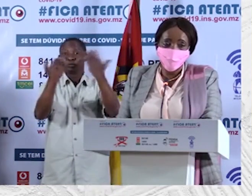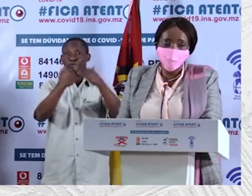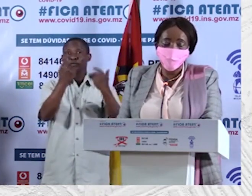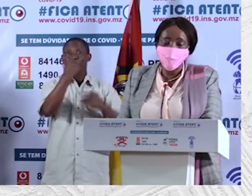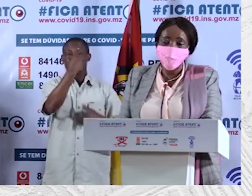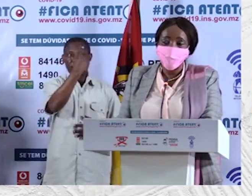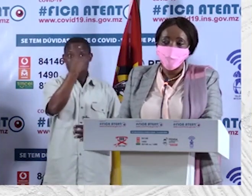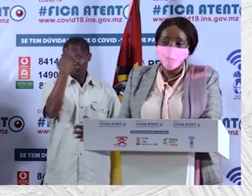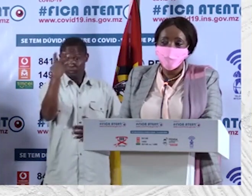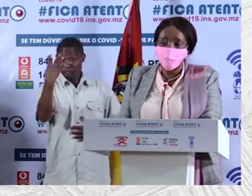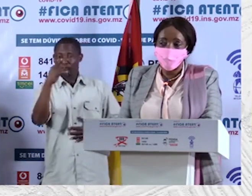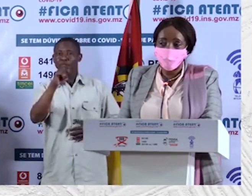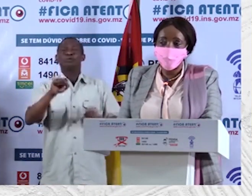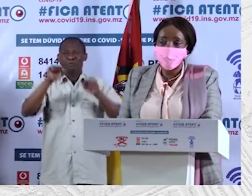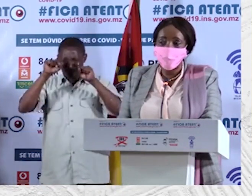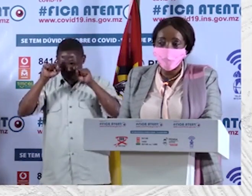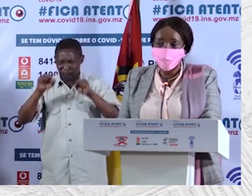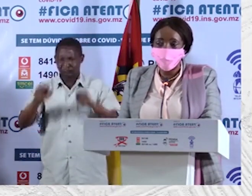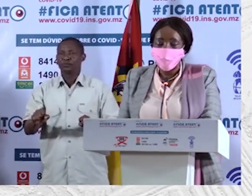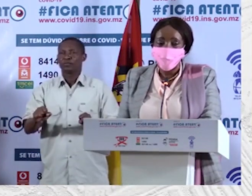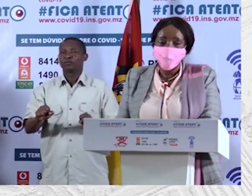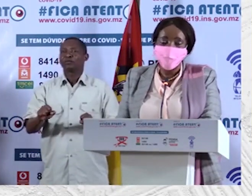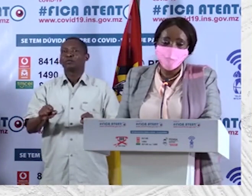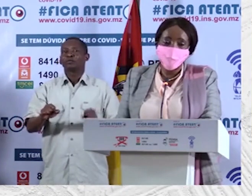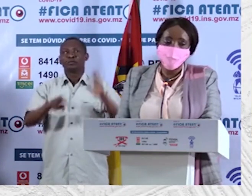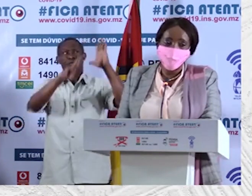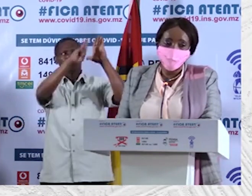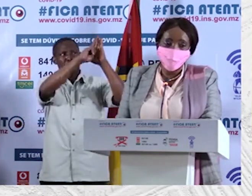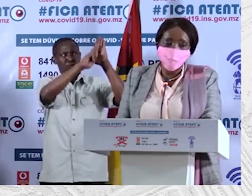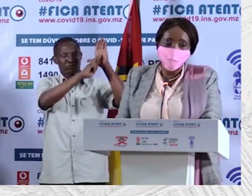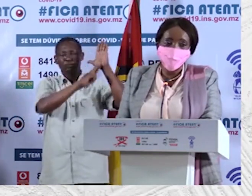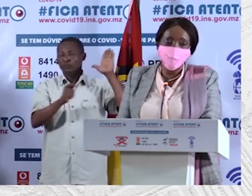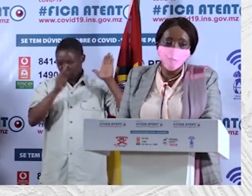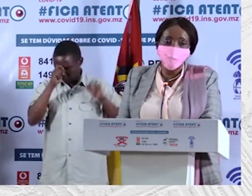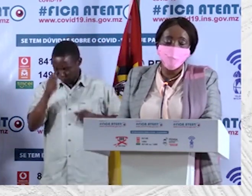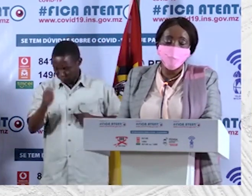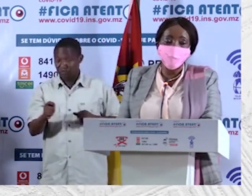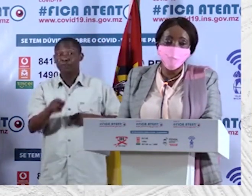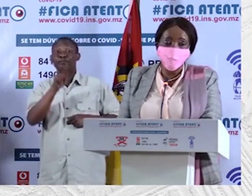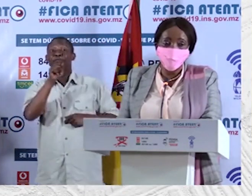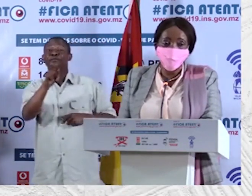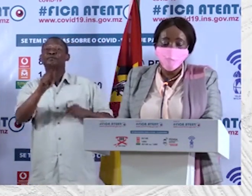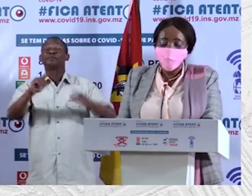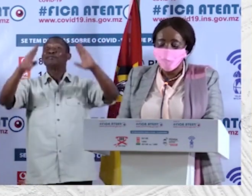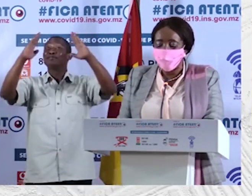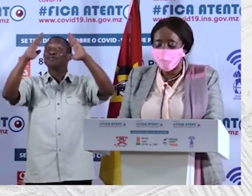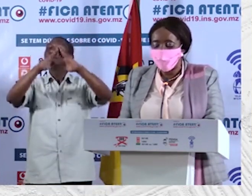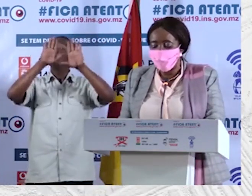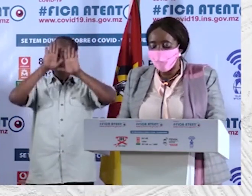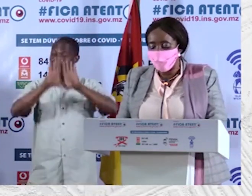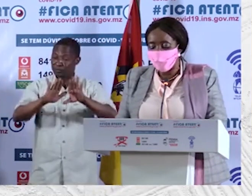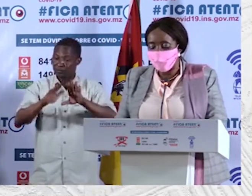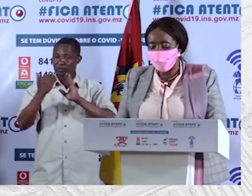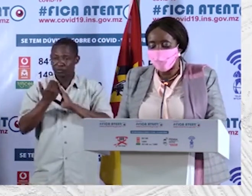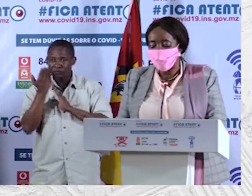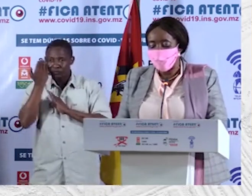as recomendações de ficar em casa até que, de facto, se chegue à conclusão que não